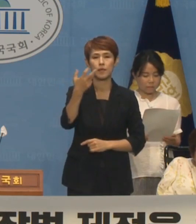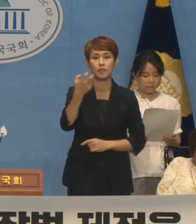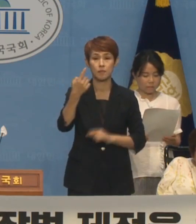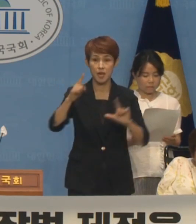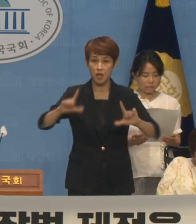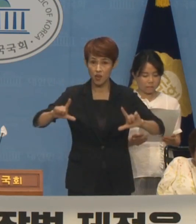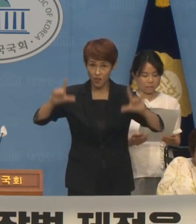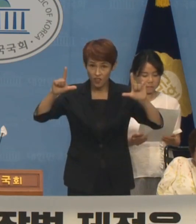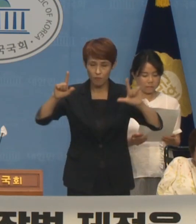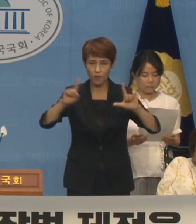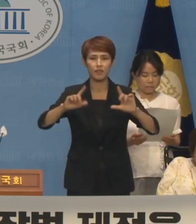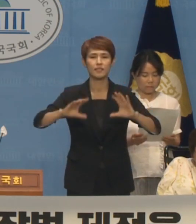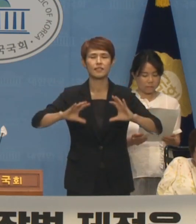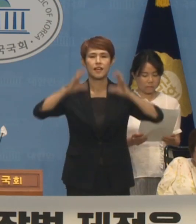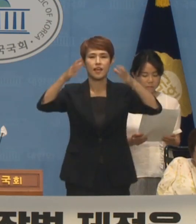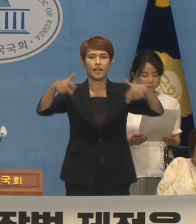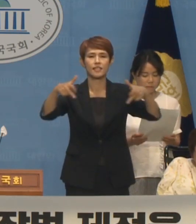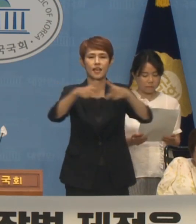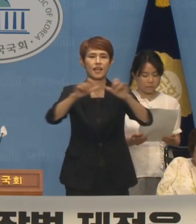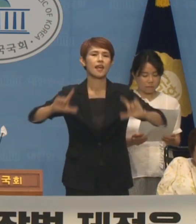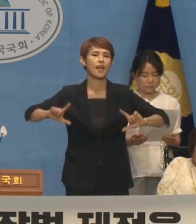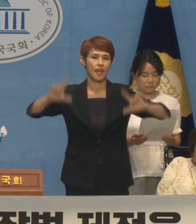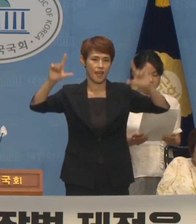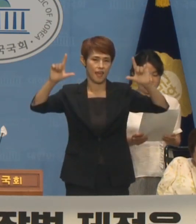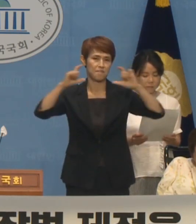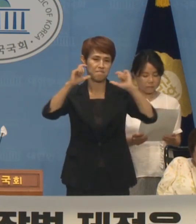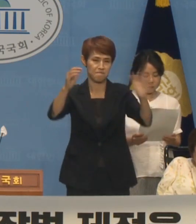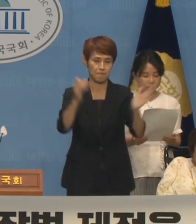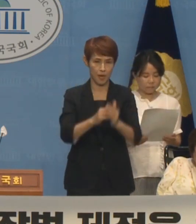1981년을 세계 장애인의 해로,